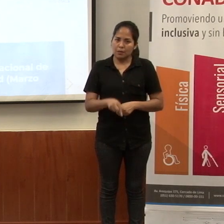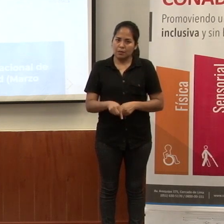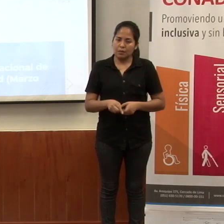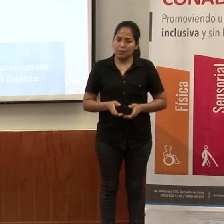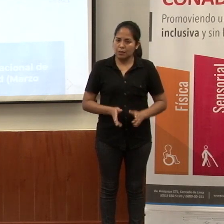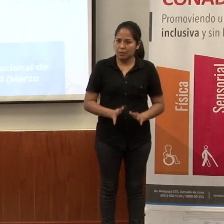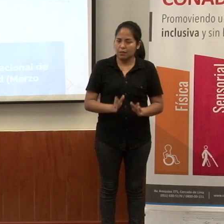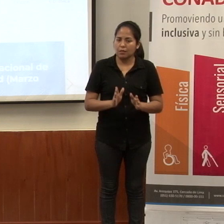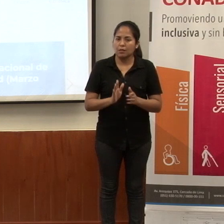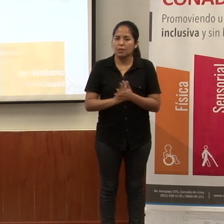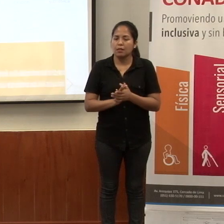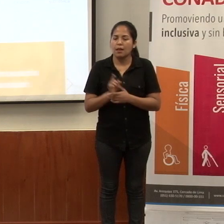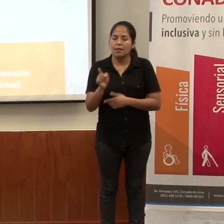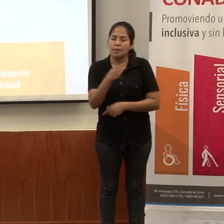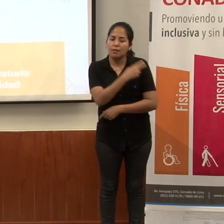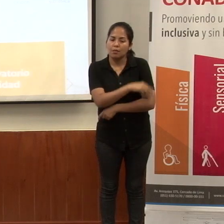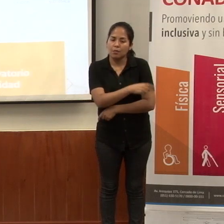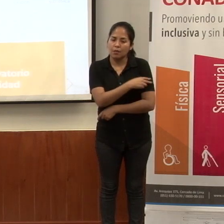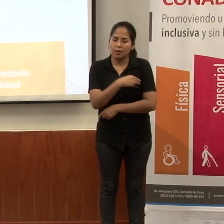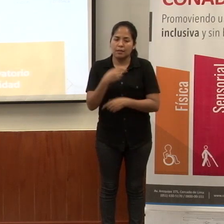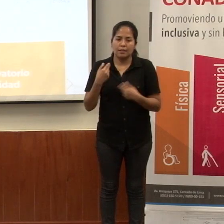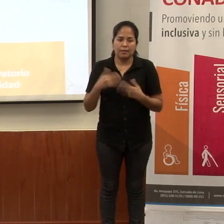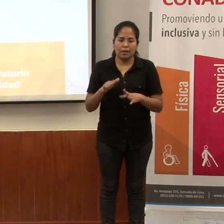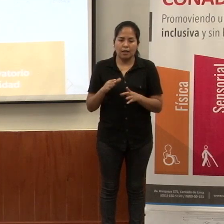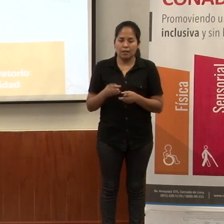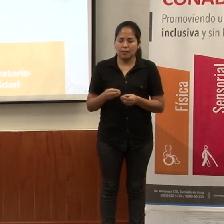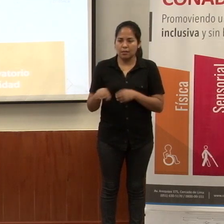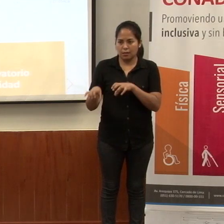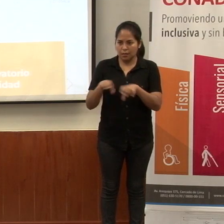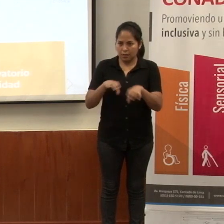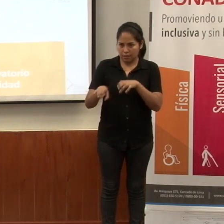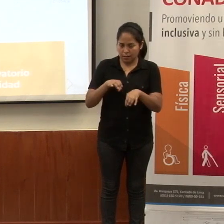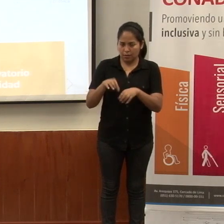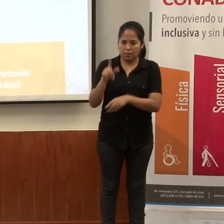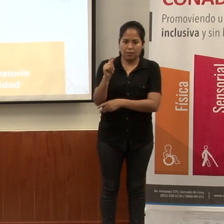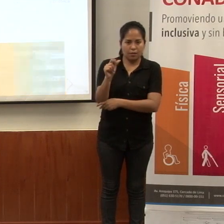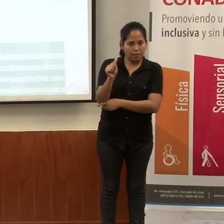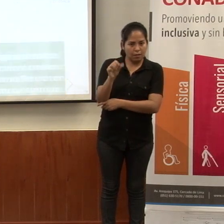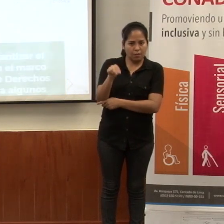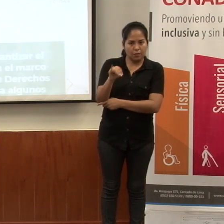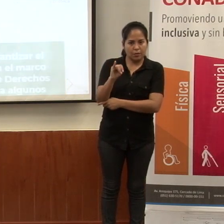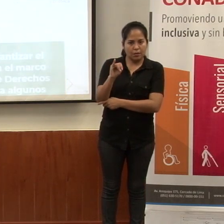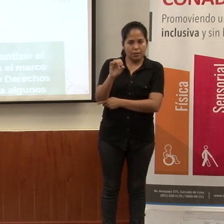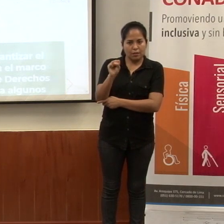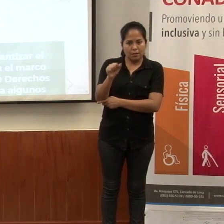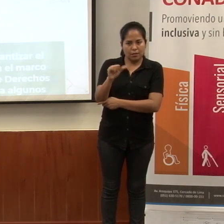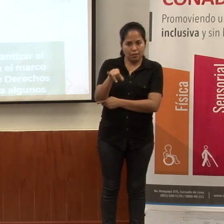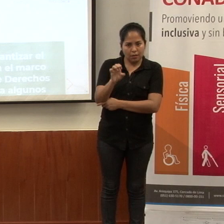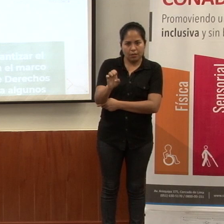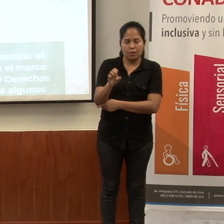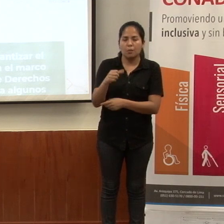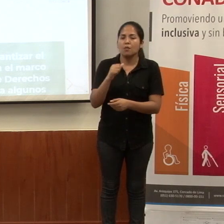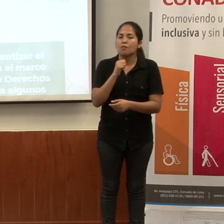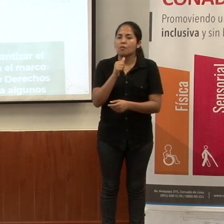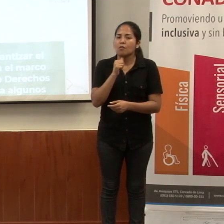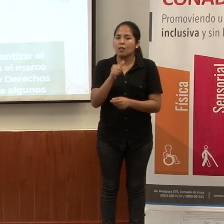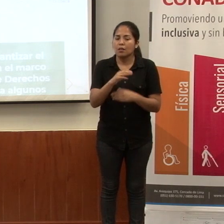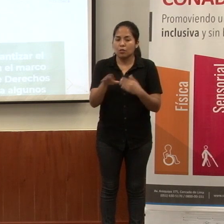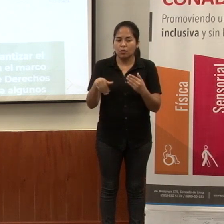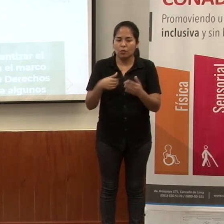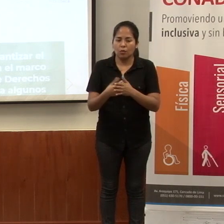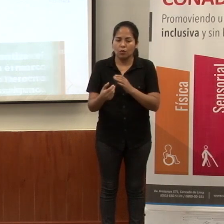San Bartolomé y algunos otros ya están aplicando el tamizaje. Están aplicando, pero la idea es a nivel nacional, pues. Y bien facilito,